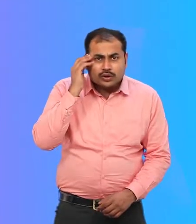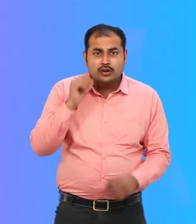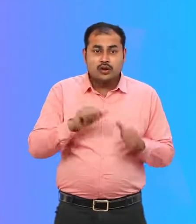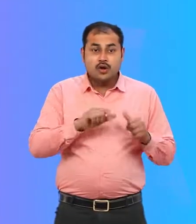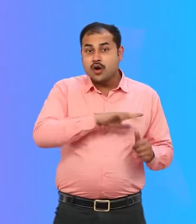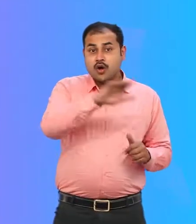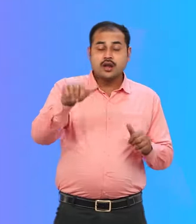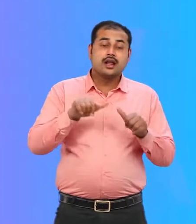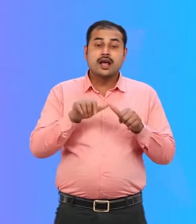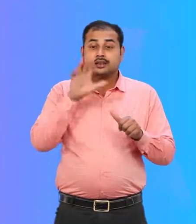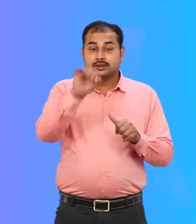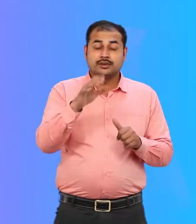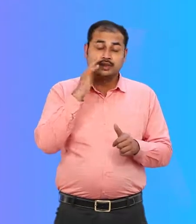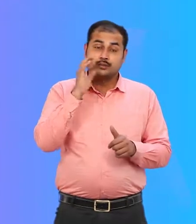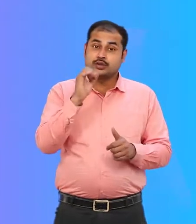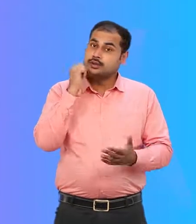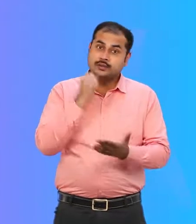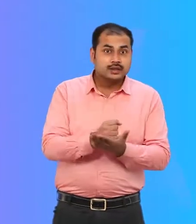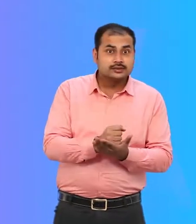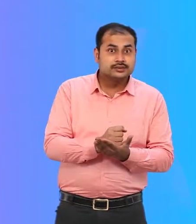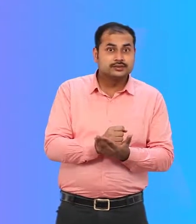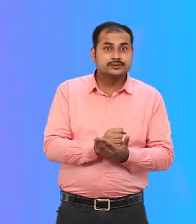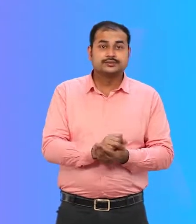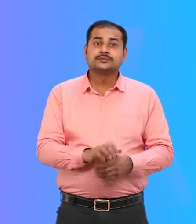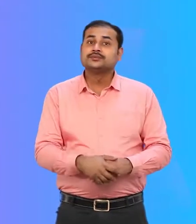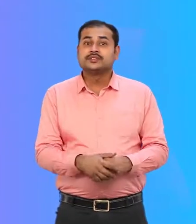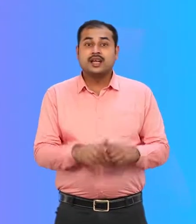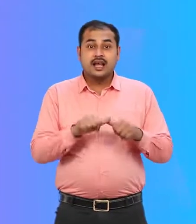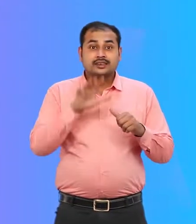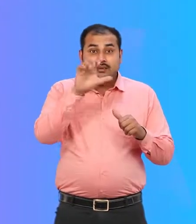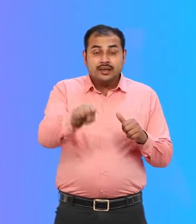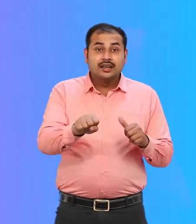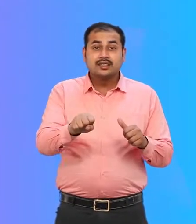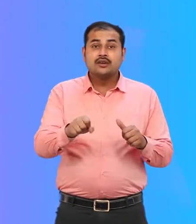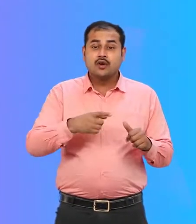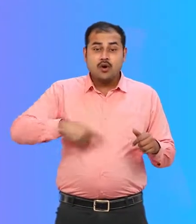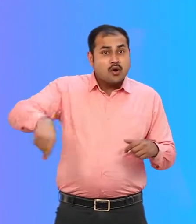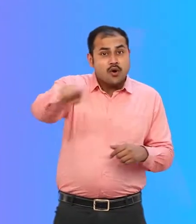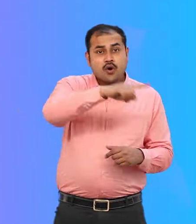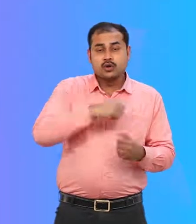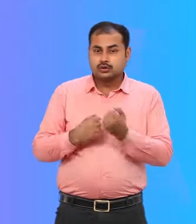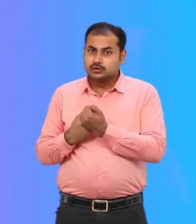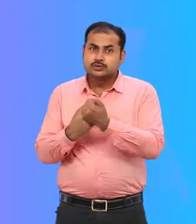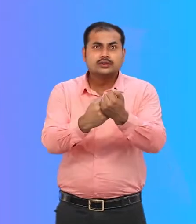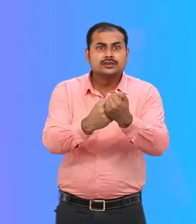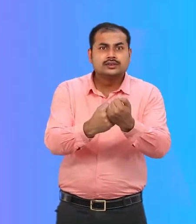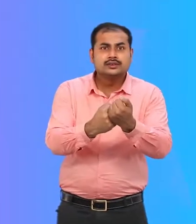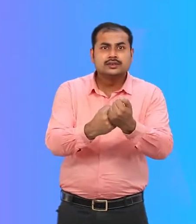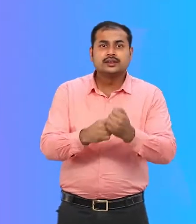तभी के लिए सुरम्यता आवश्यक सुरम्यता अभियुक्त मददगार